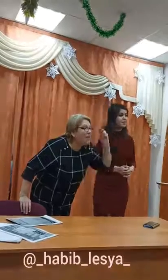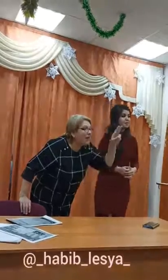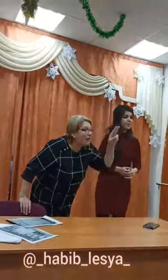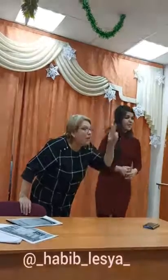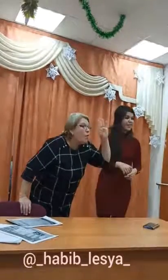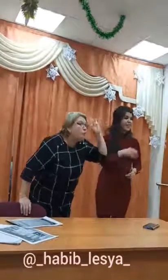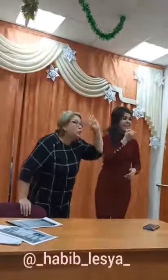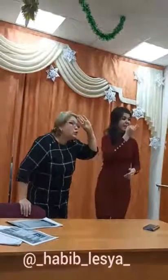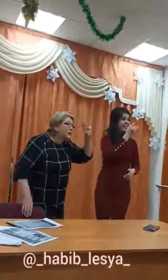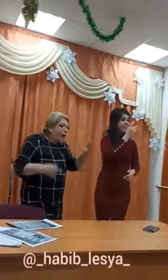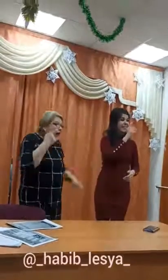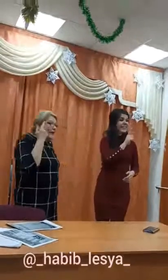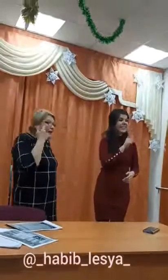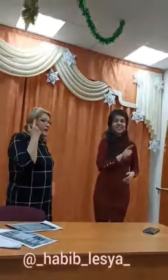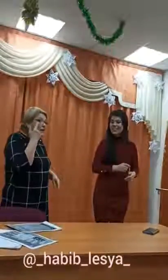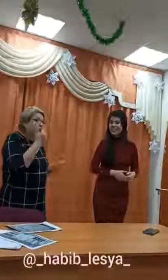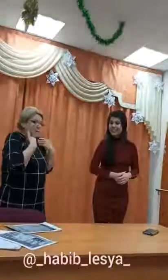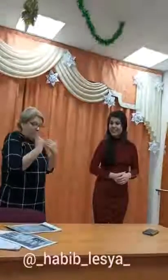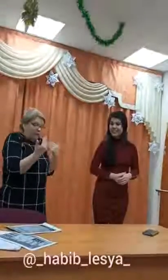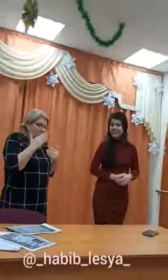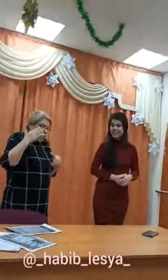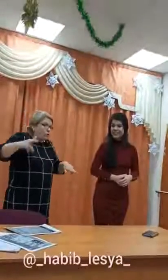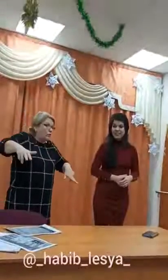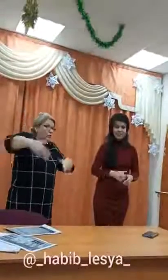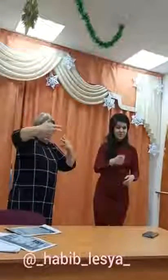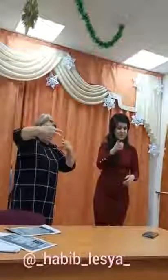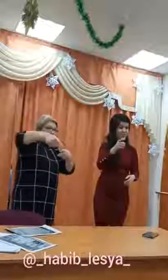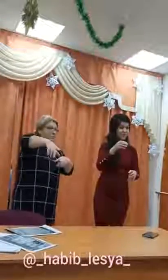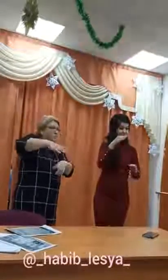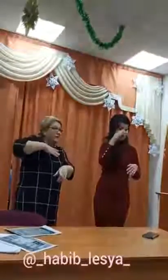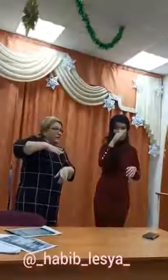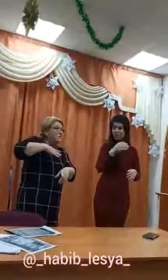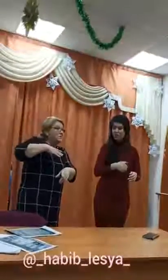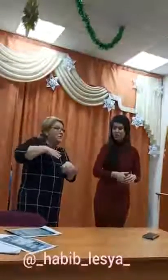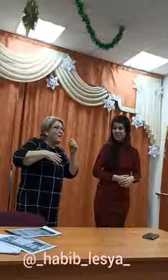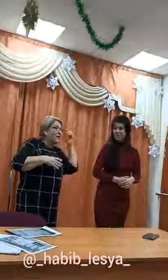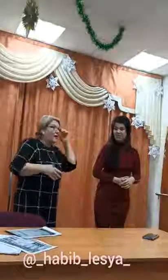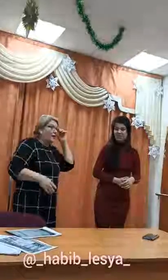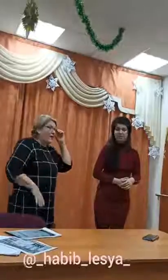Талбек. Мужчина. Чизис. Мы же утром были.